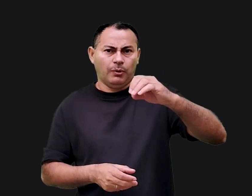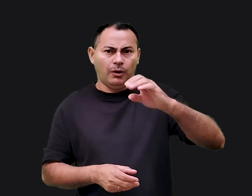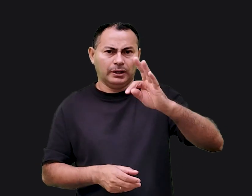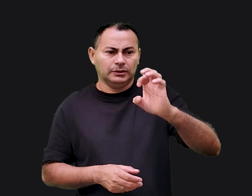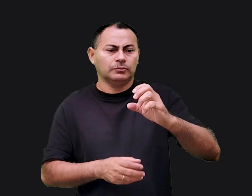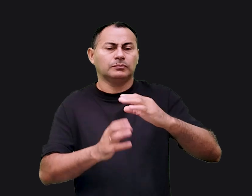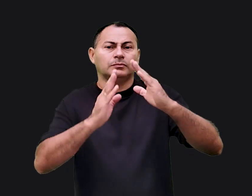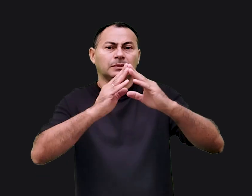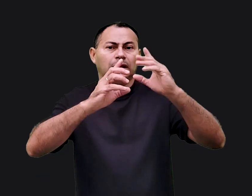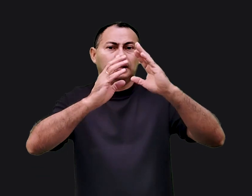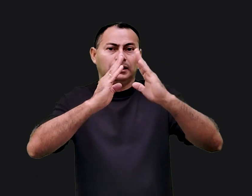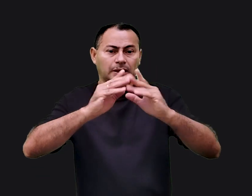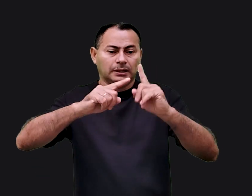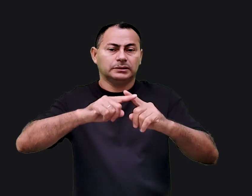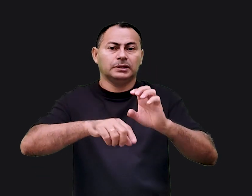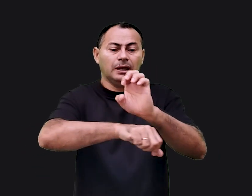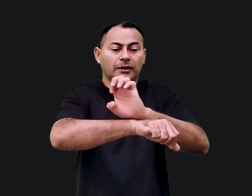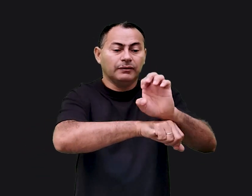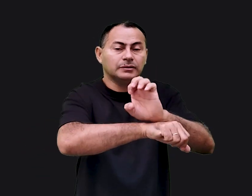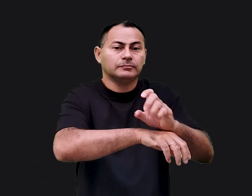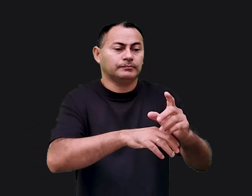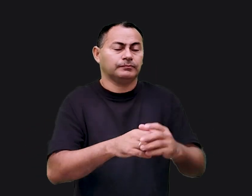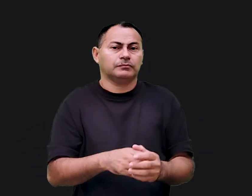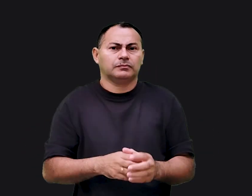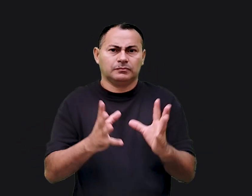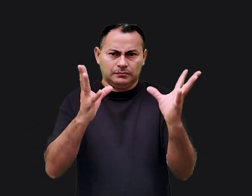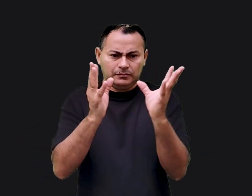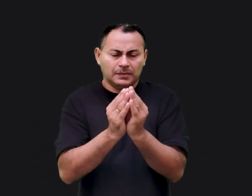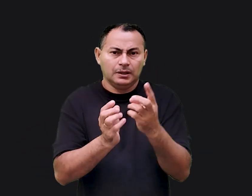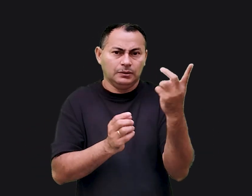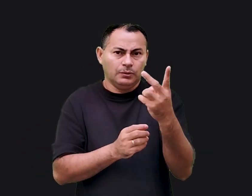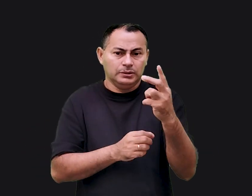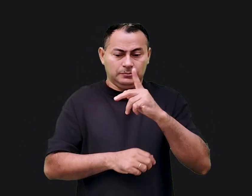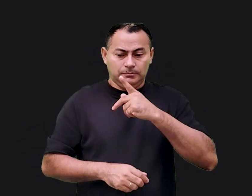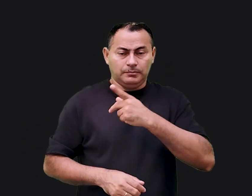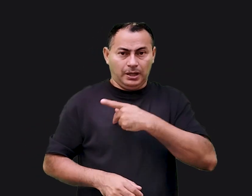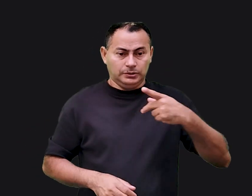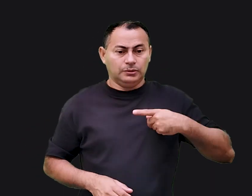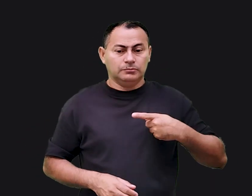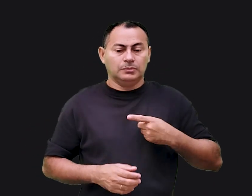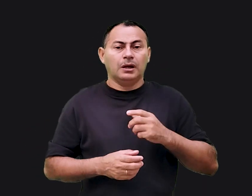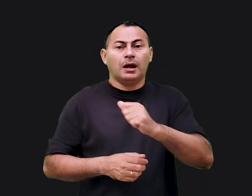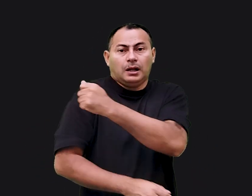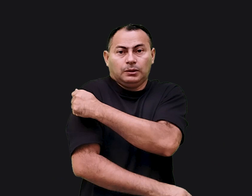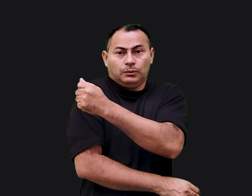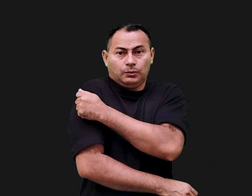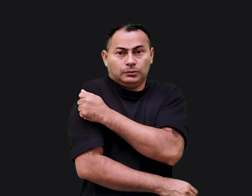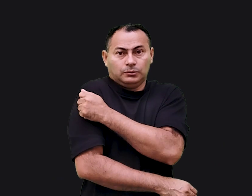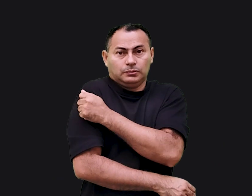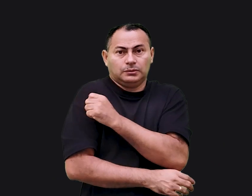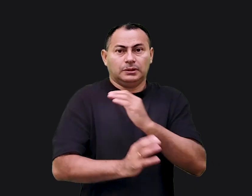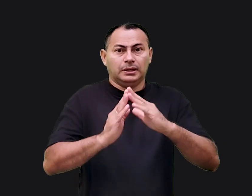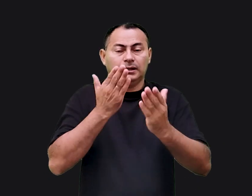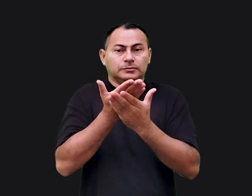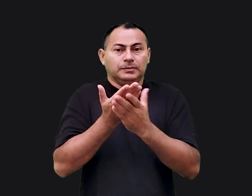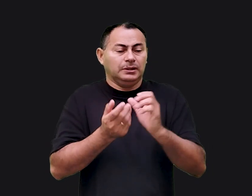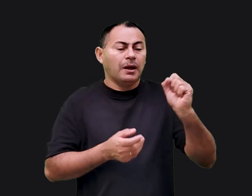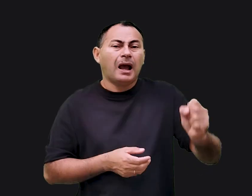pastor na Igreja de Éfeso presumimos que esses dois pastores foram alunos da escola de tirano durante o período em que